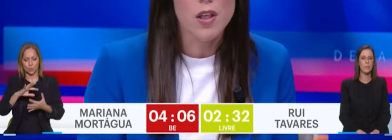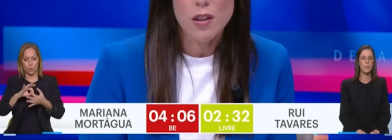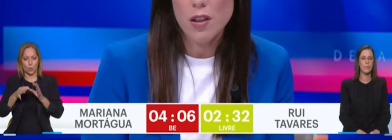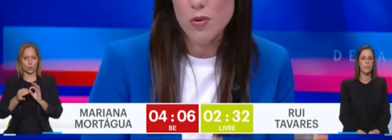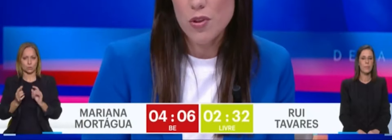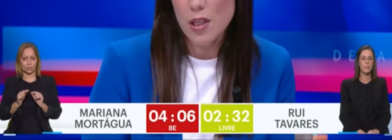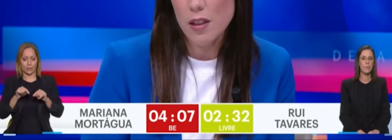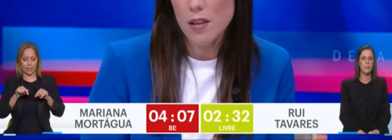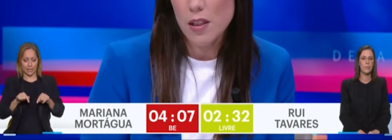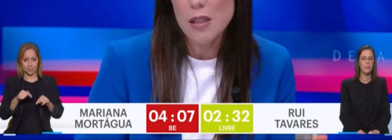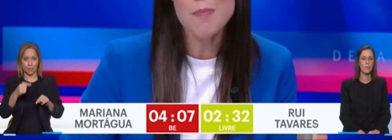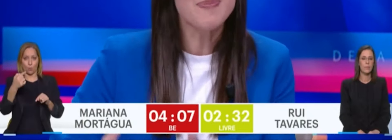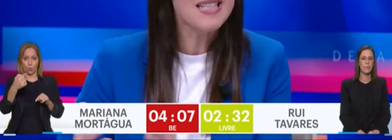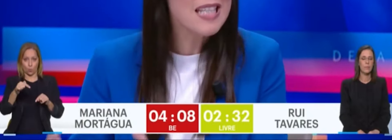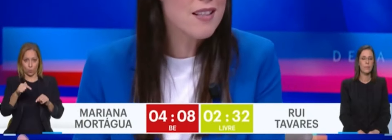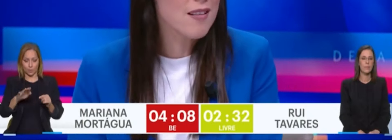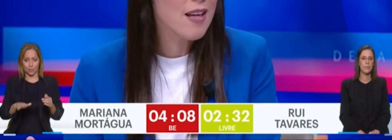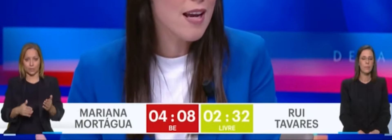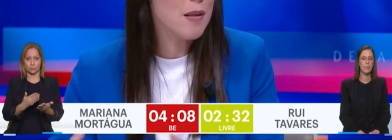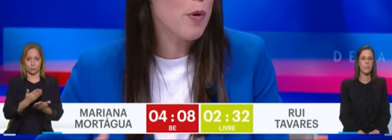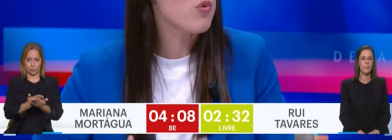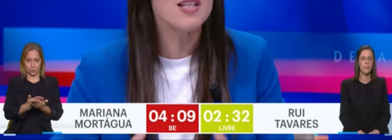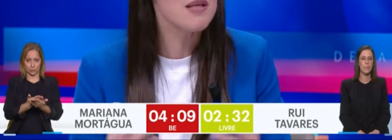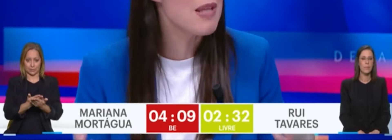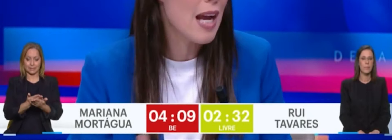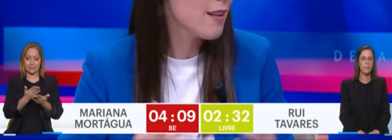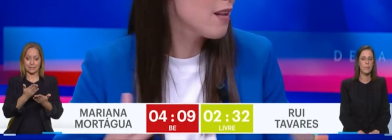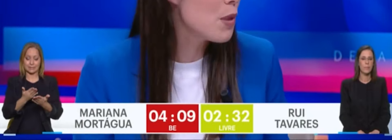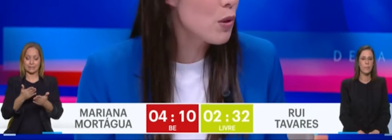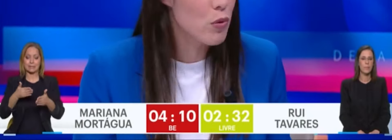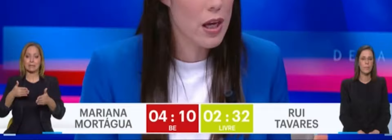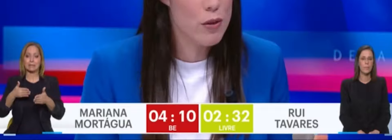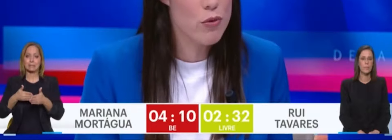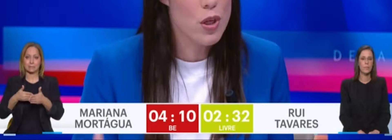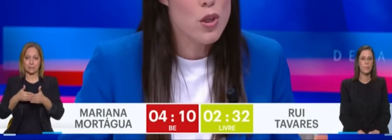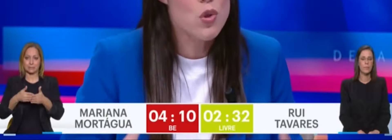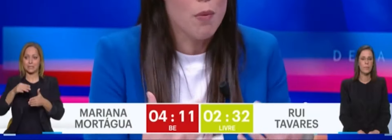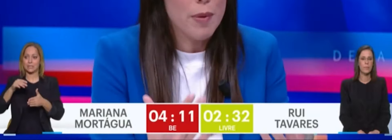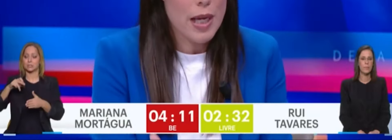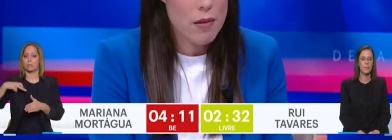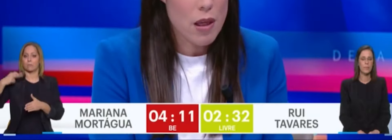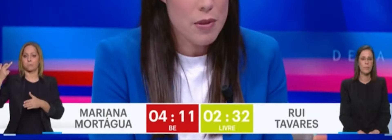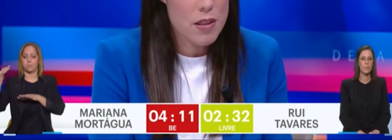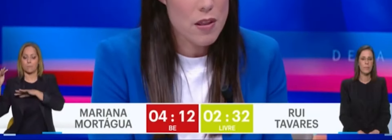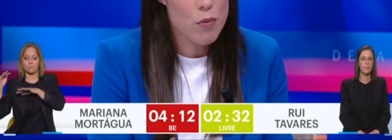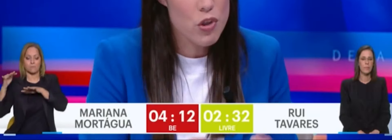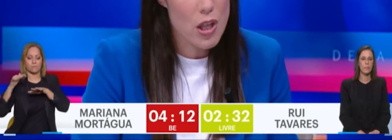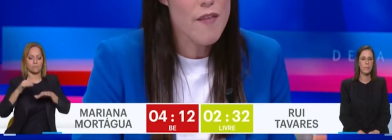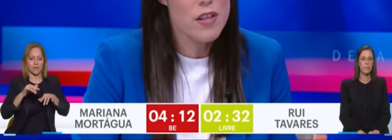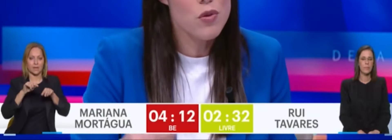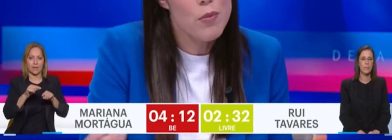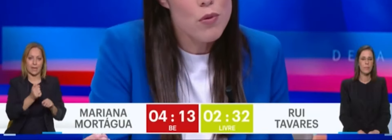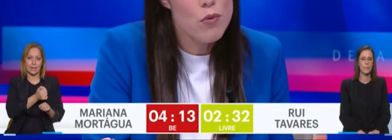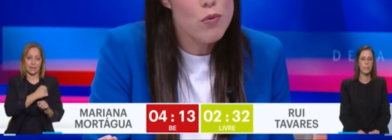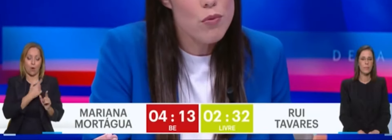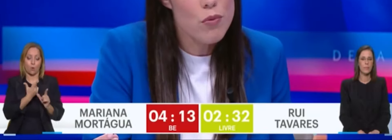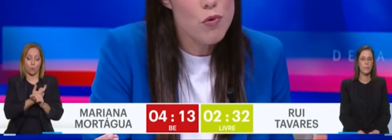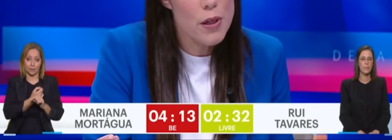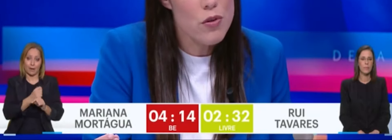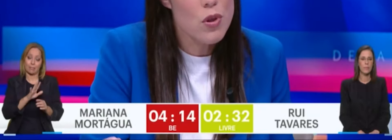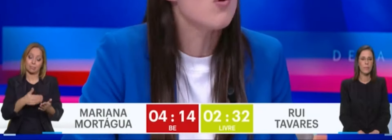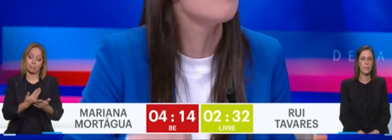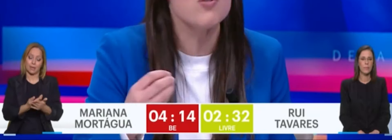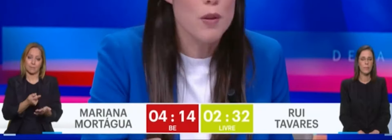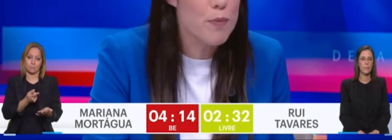proposta que consegue impedir essa procura ilimitada de milionários sobre o Mercado da Habitação que está a fazer subir o